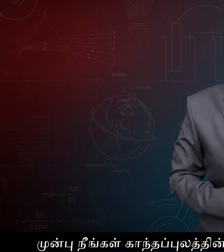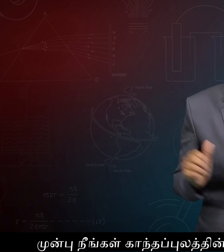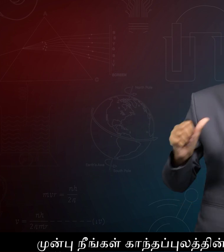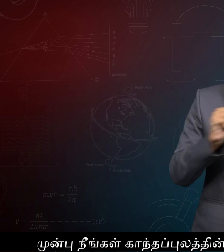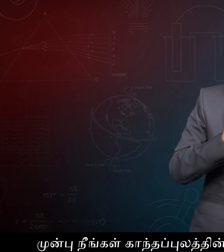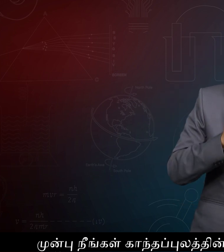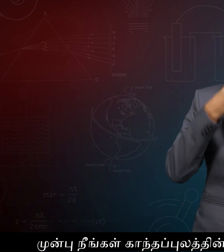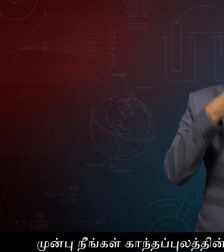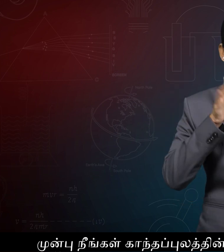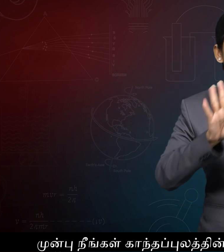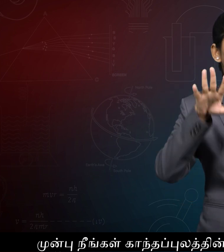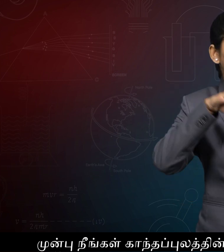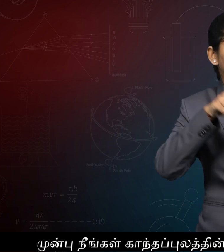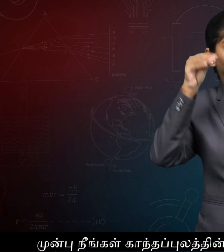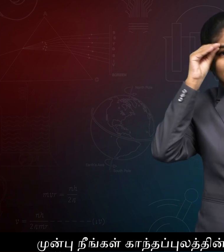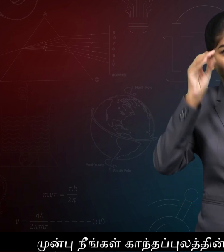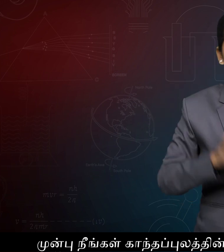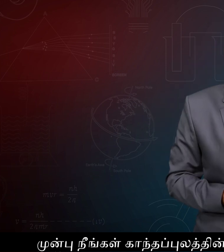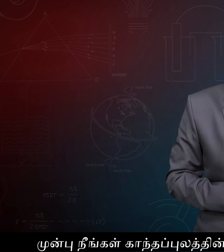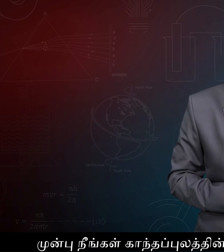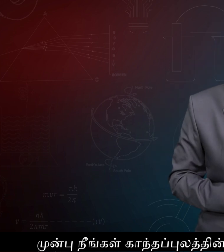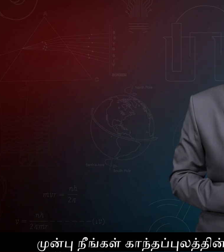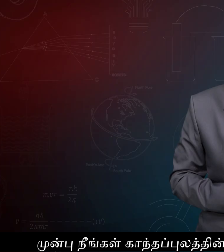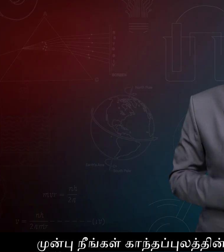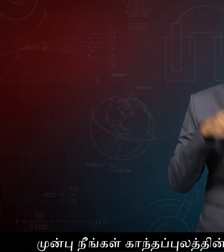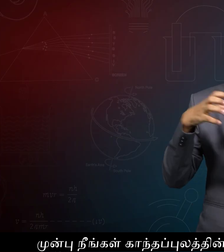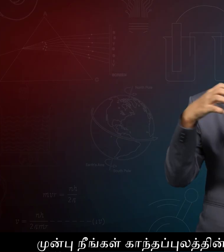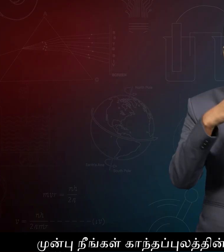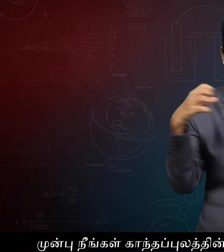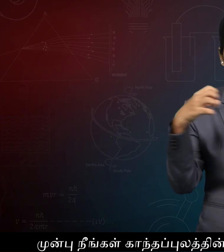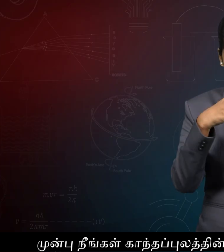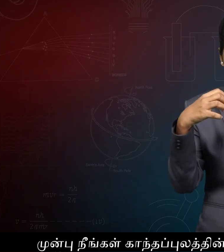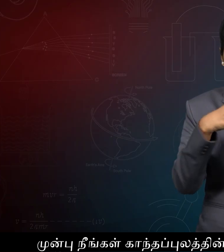முன்பு நீங்கள் காந்தப்புலத்தின் திசைகளைப் பற்றி அறிந்திருந்தீர்கள்.